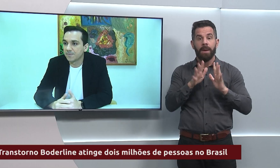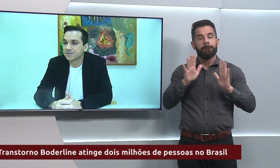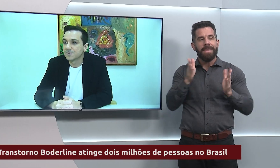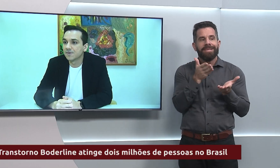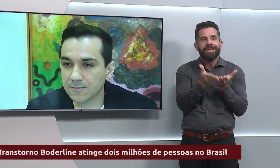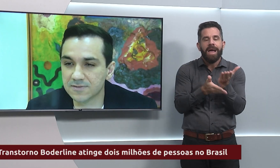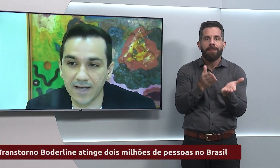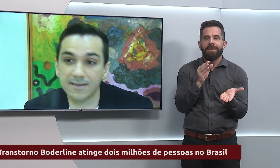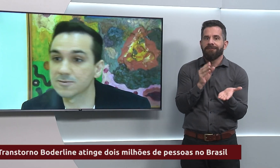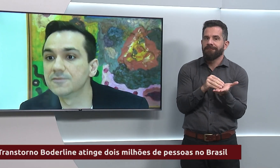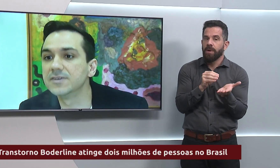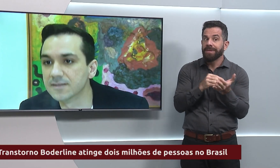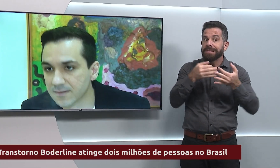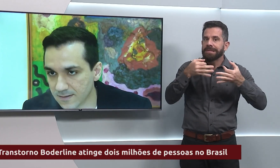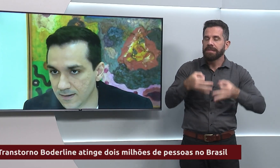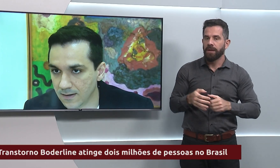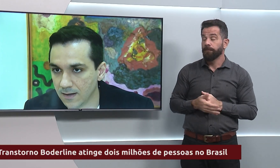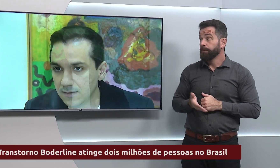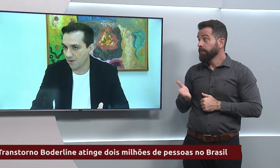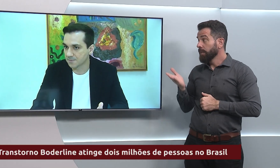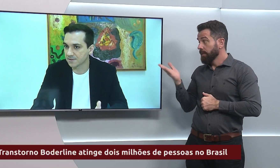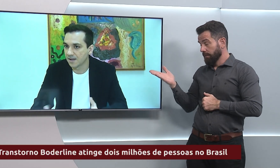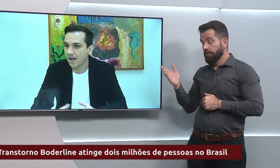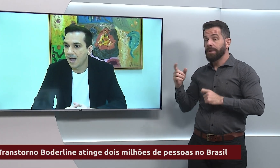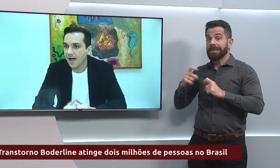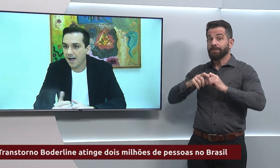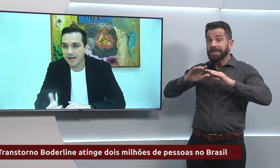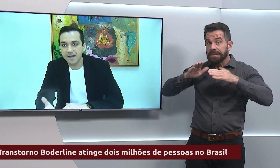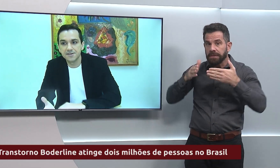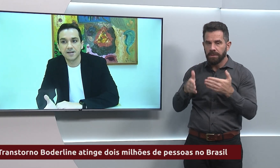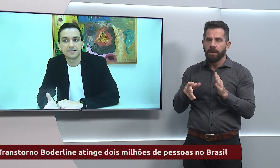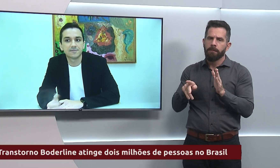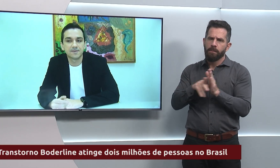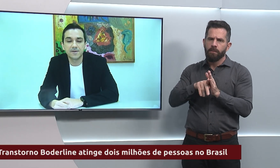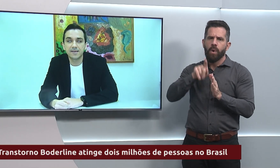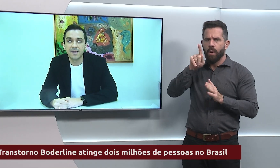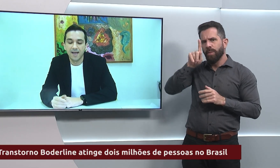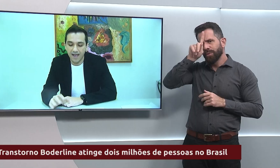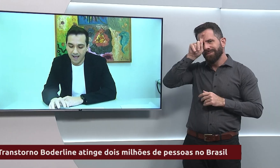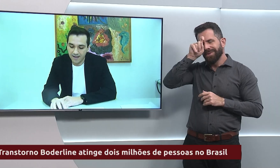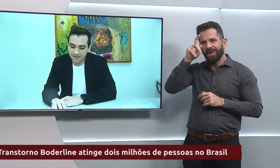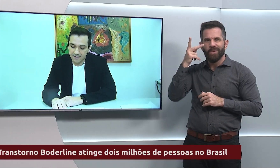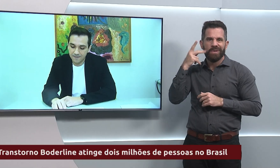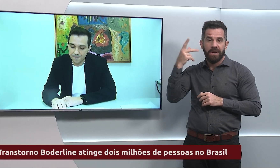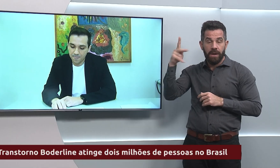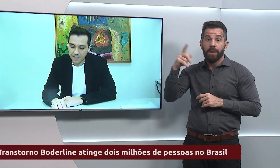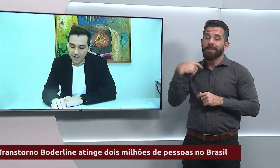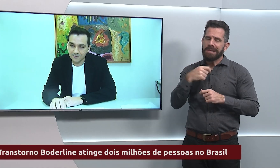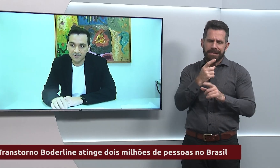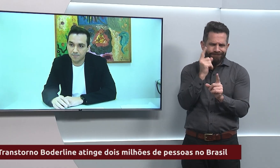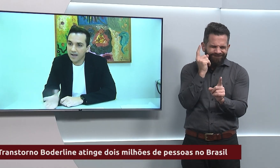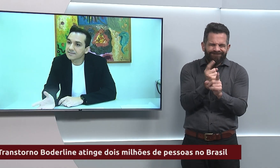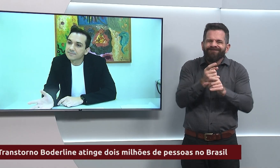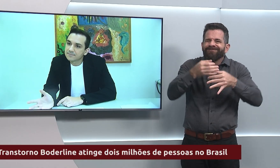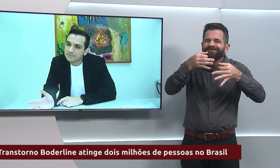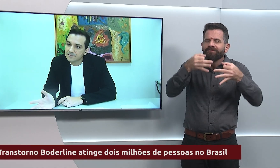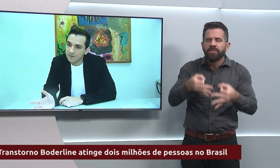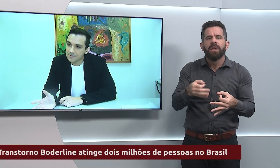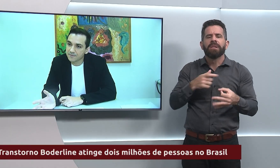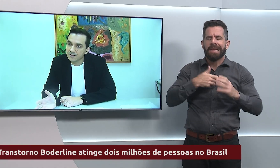Ceará explica que é necessário um diagnóstico preciso. As características dos pacientes são bem específicas.